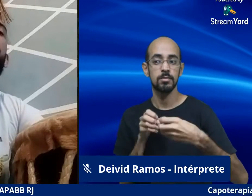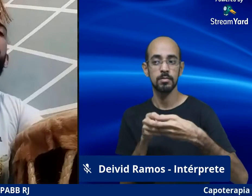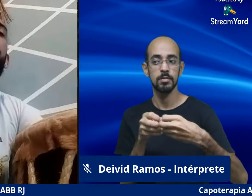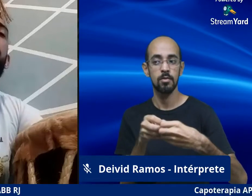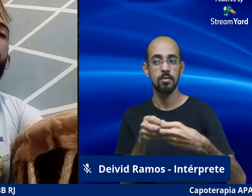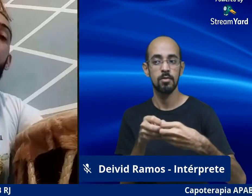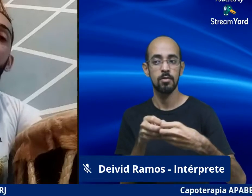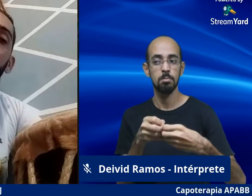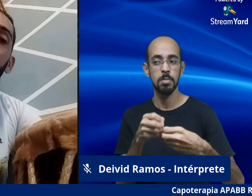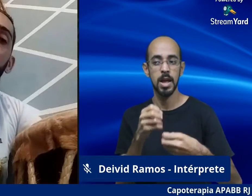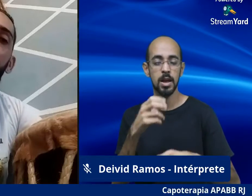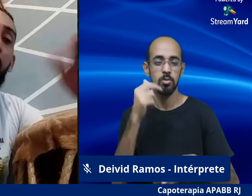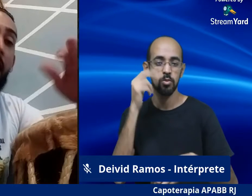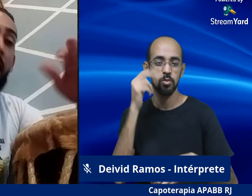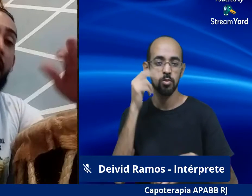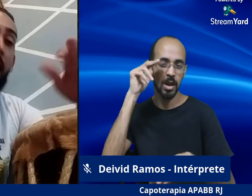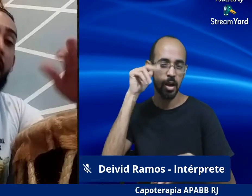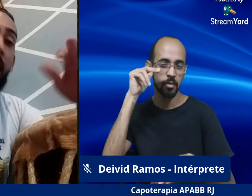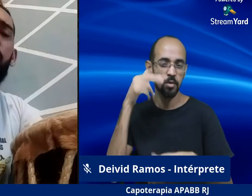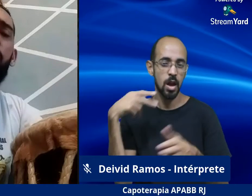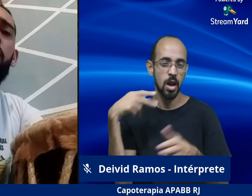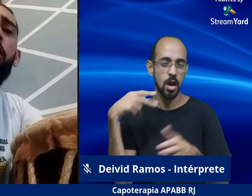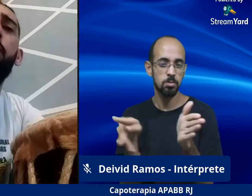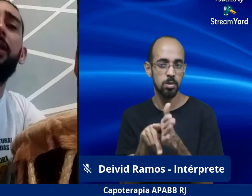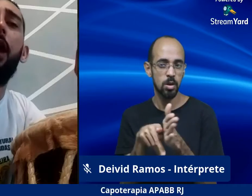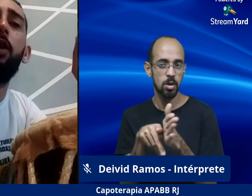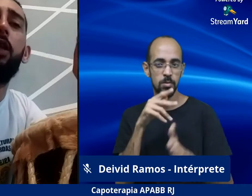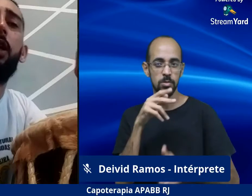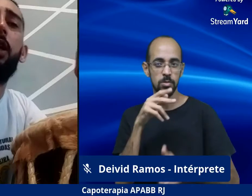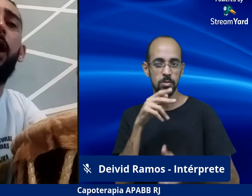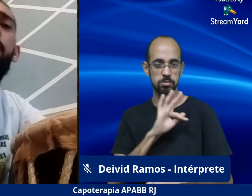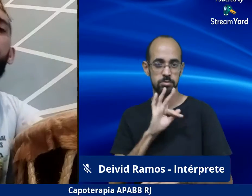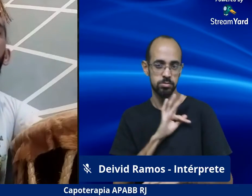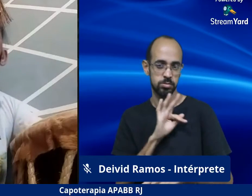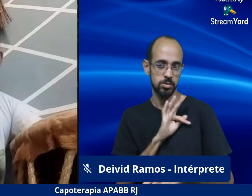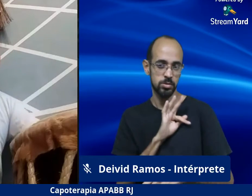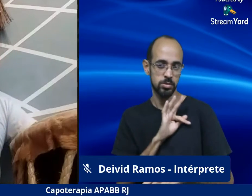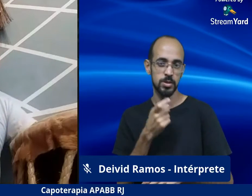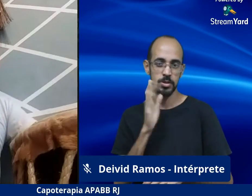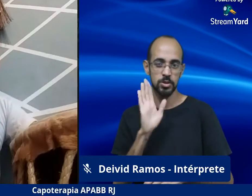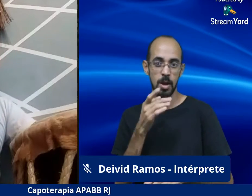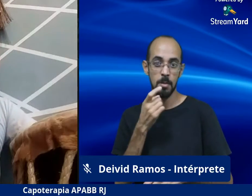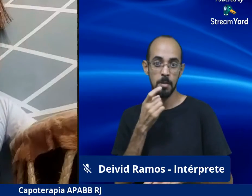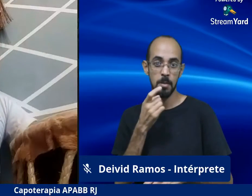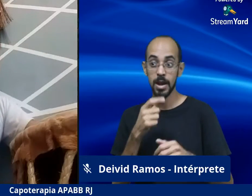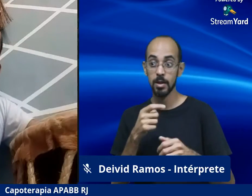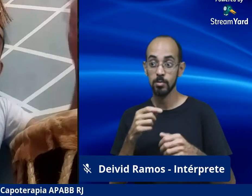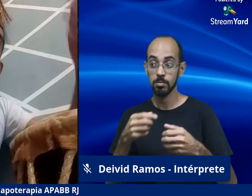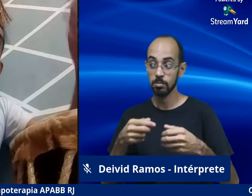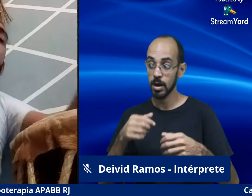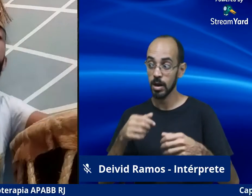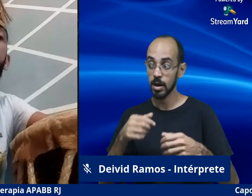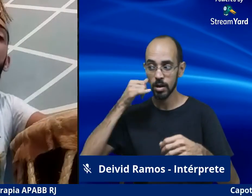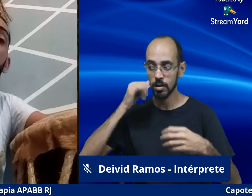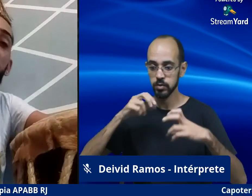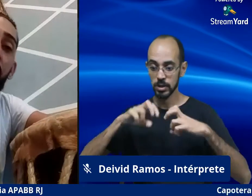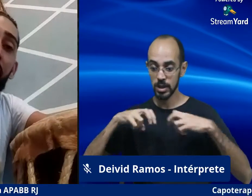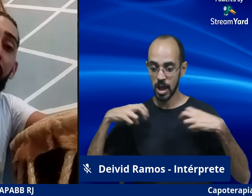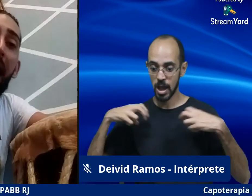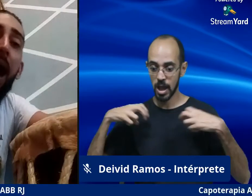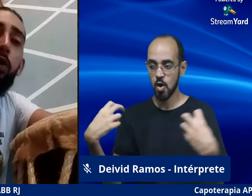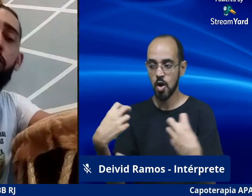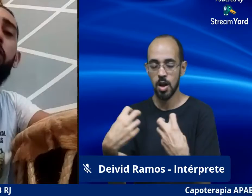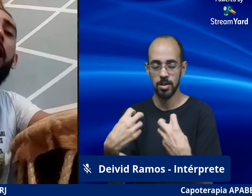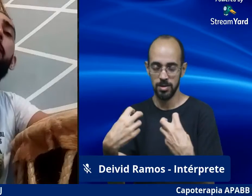estava vindo. E aí tratavam de dispersar a roda de capoeira. Então o birimbau, ele antes, né,